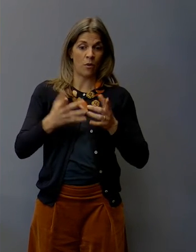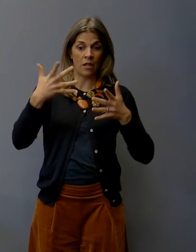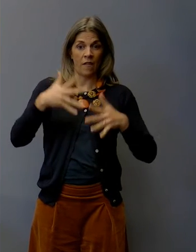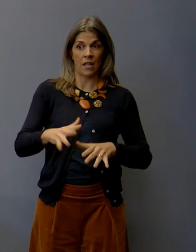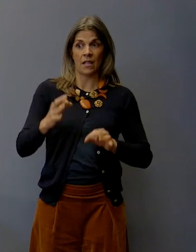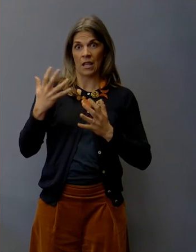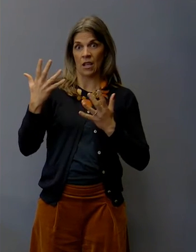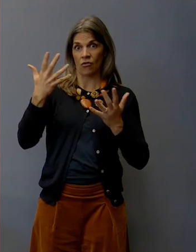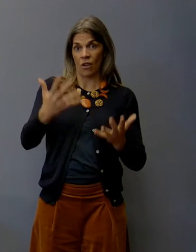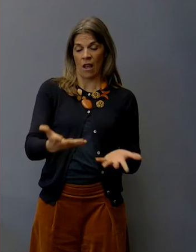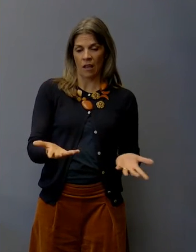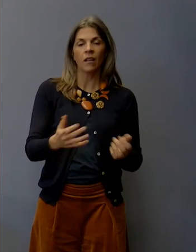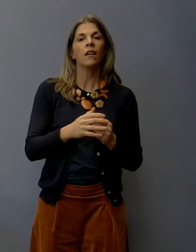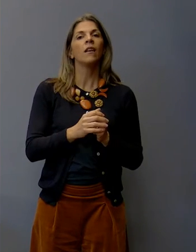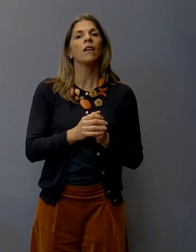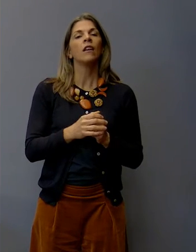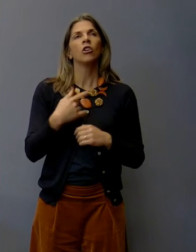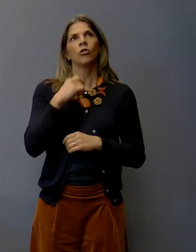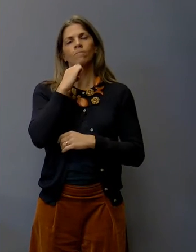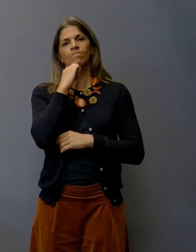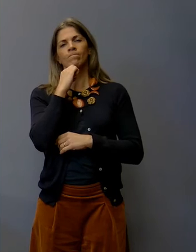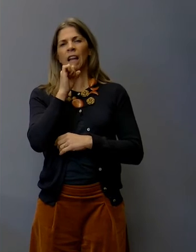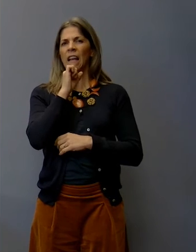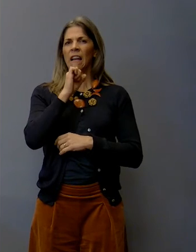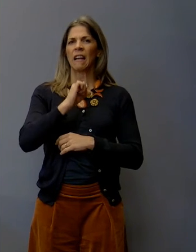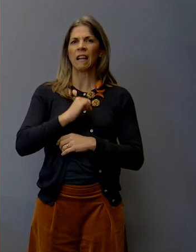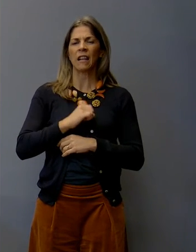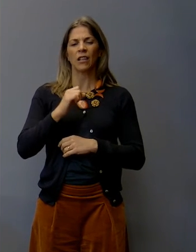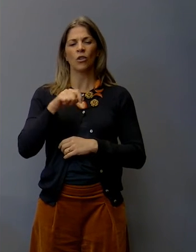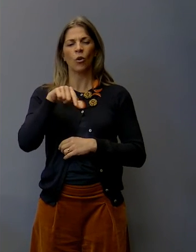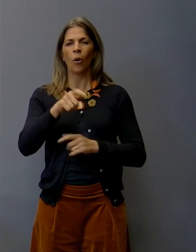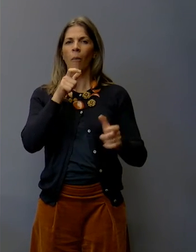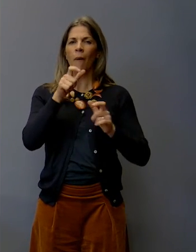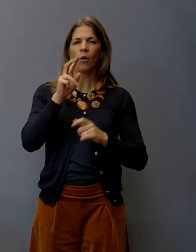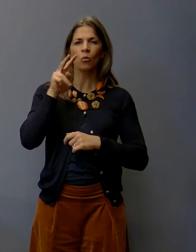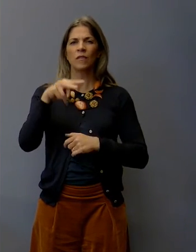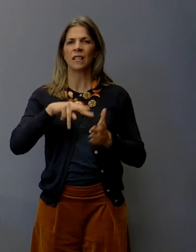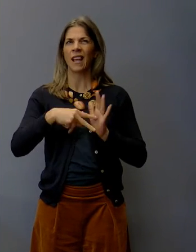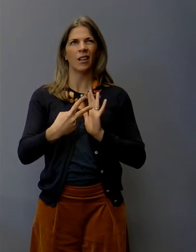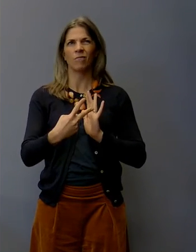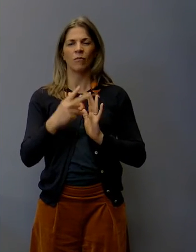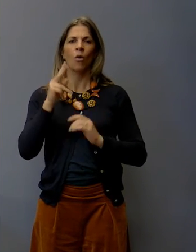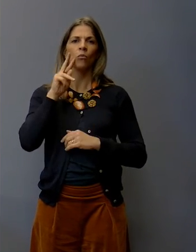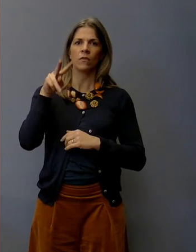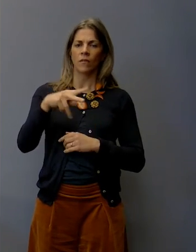che invece farà una valutazione anche molto politica dico questo perché perché